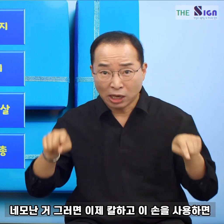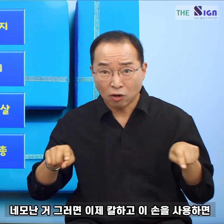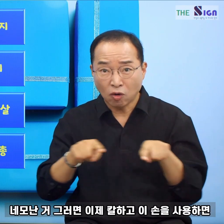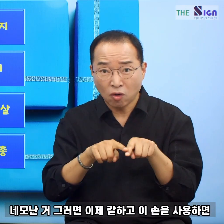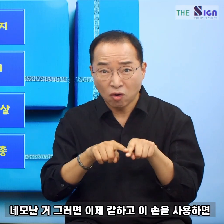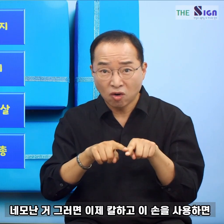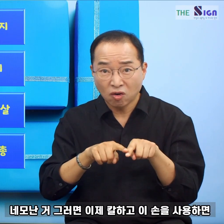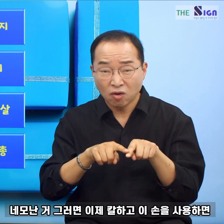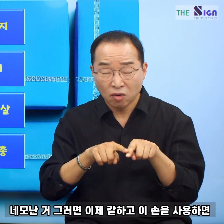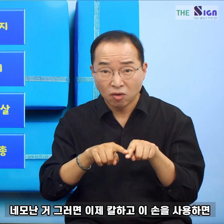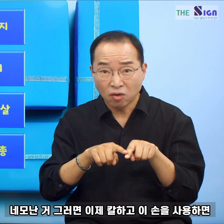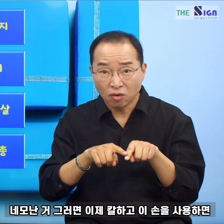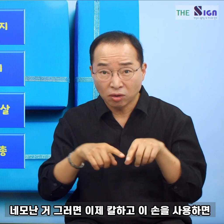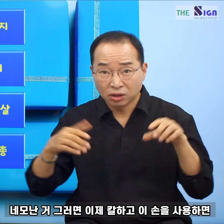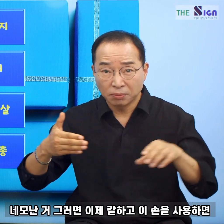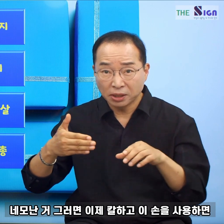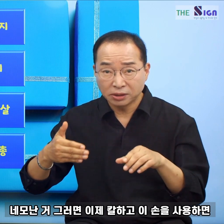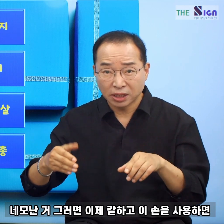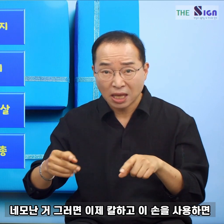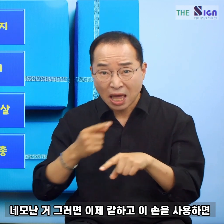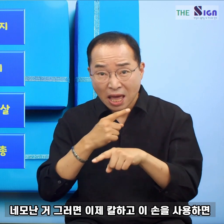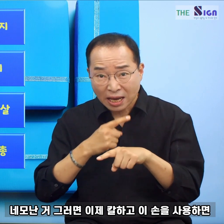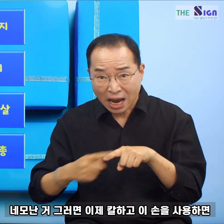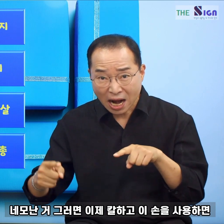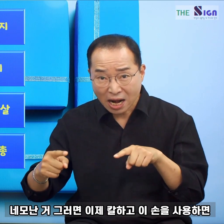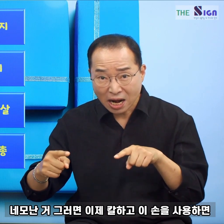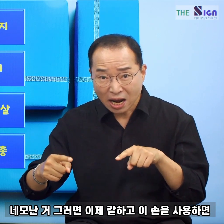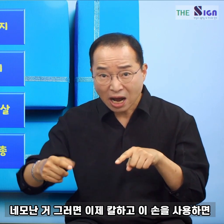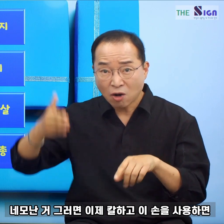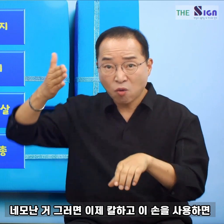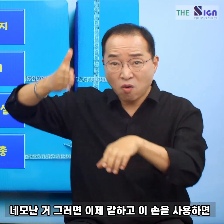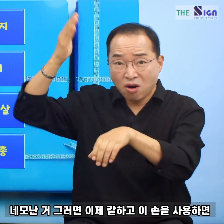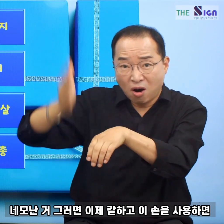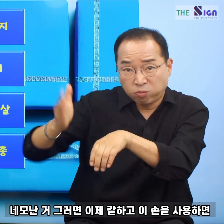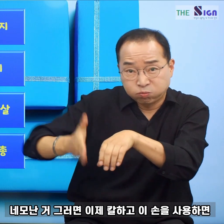거. 그러면 이제 칼하고